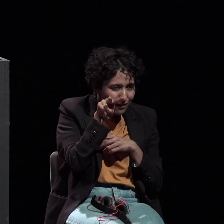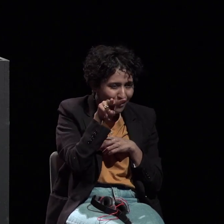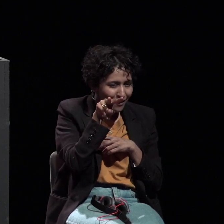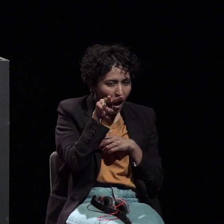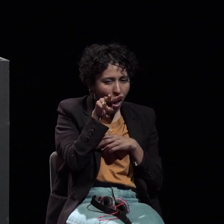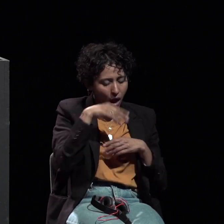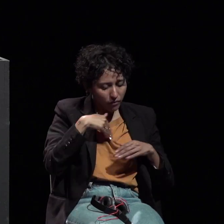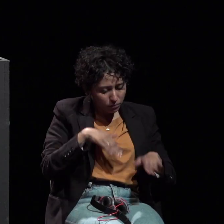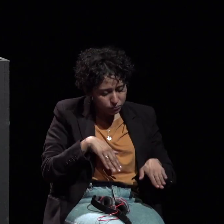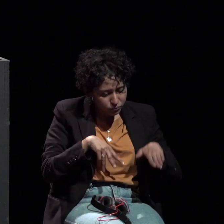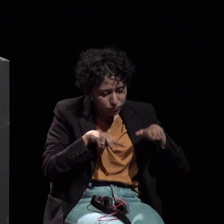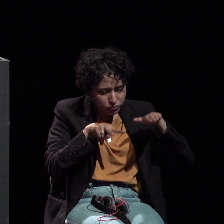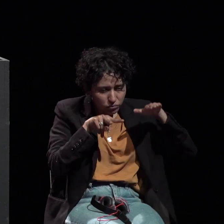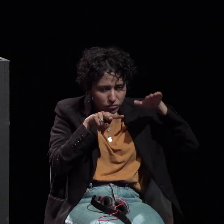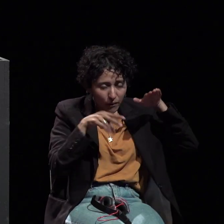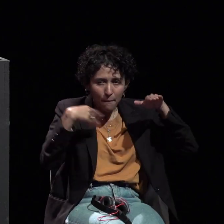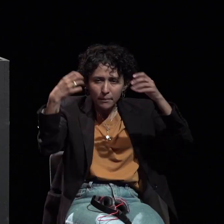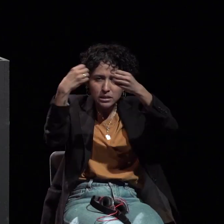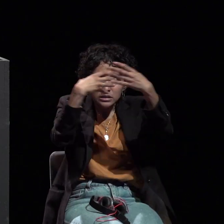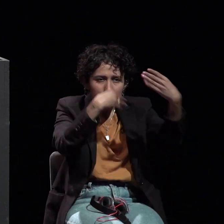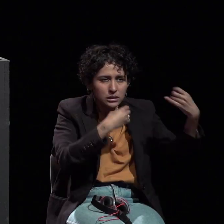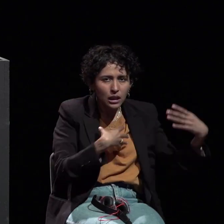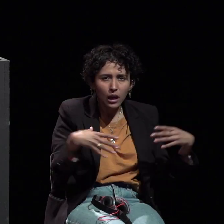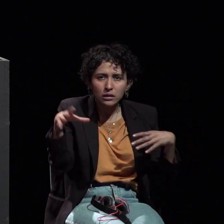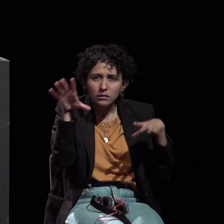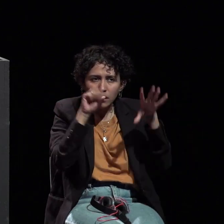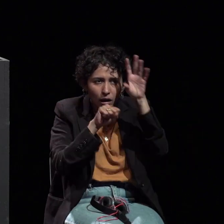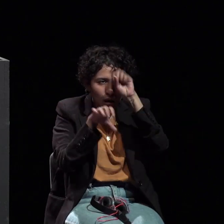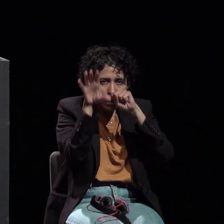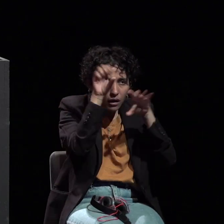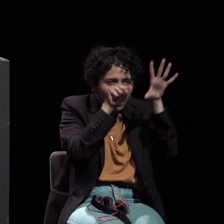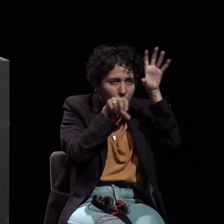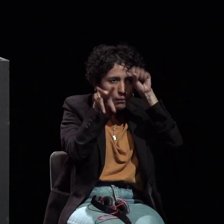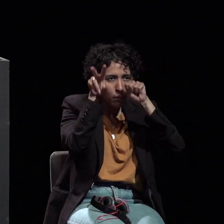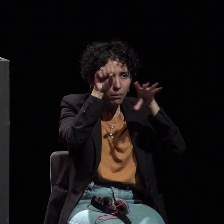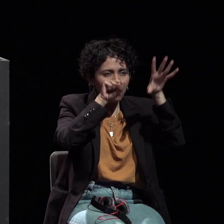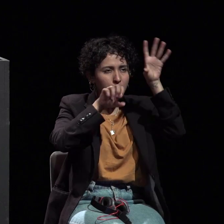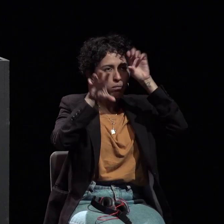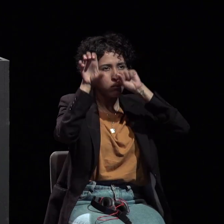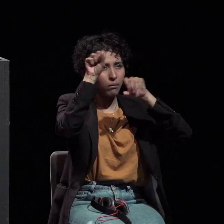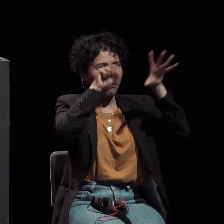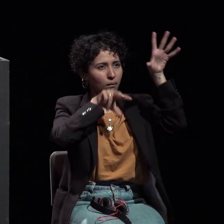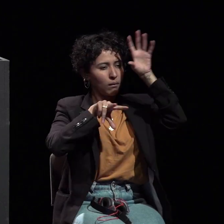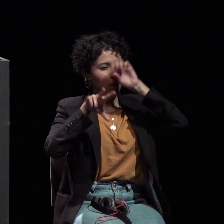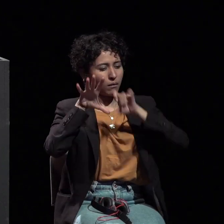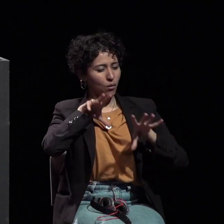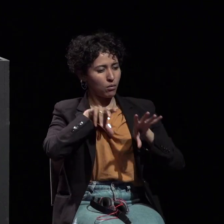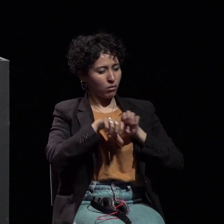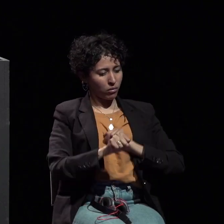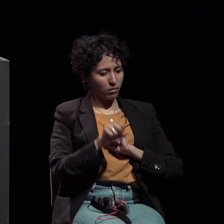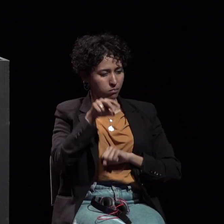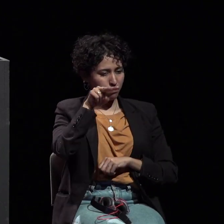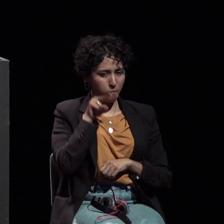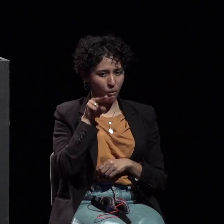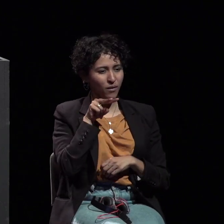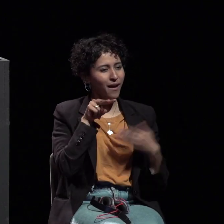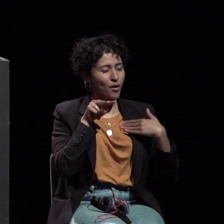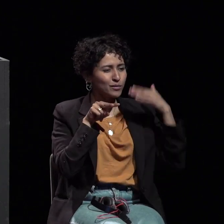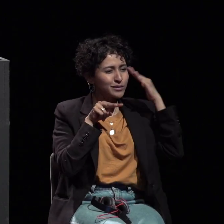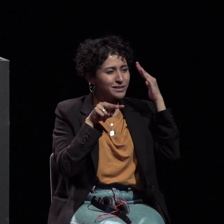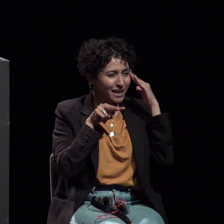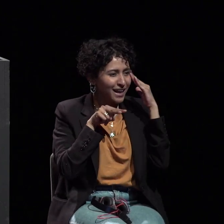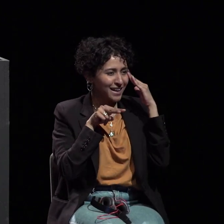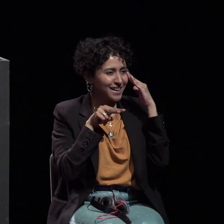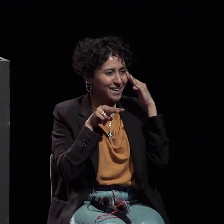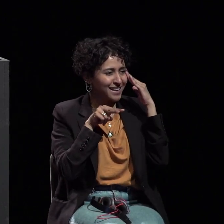sociedade moderna, científica, ele é um olho que é poderoso porque ele vai alocando lugares diferenciados.